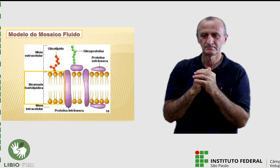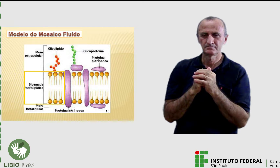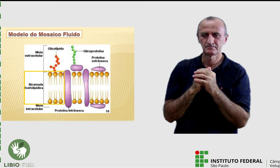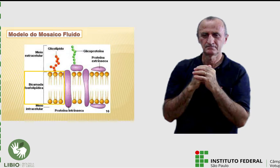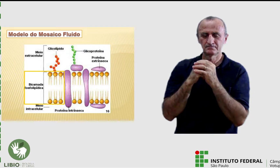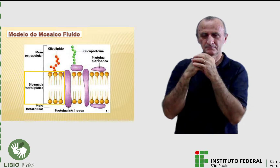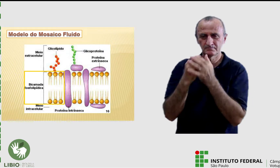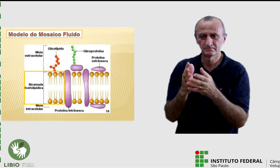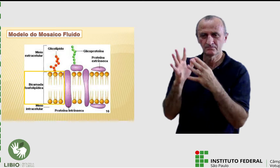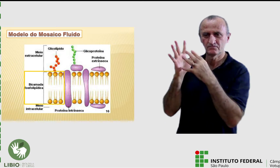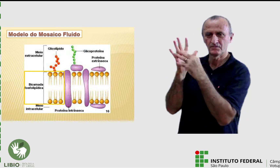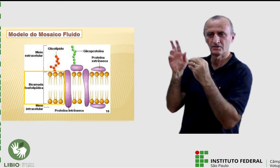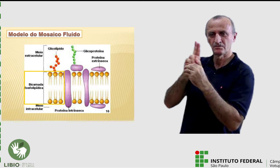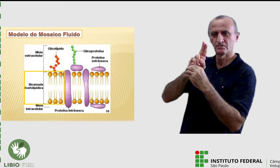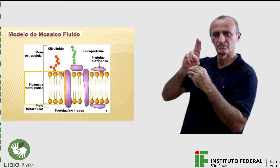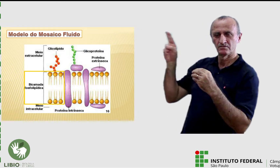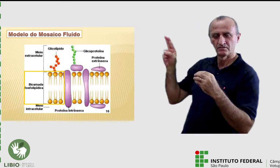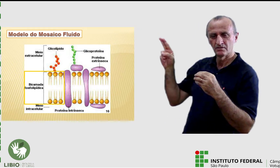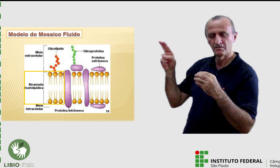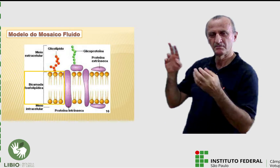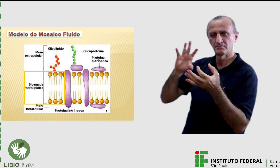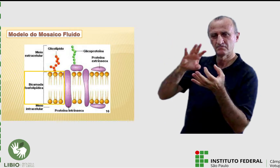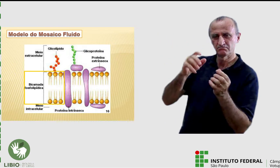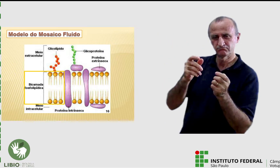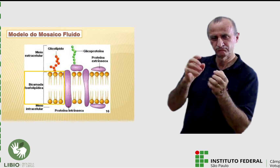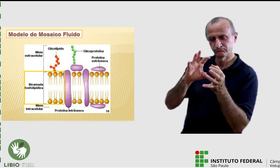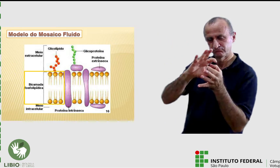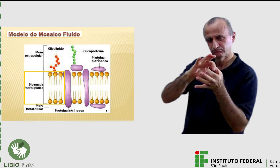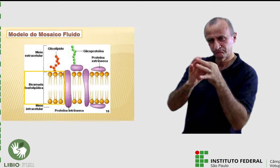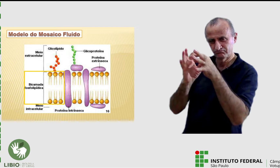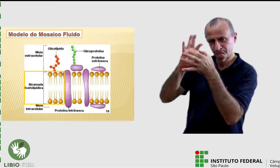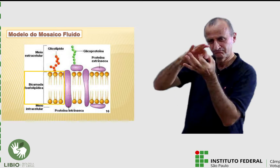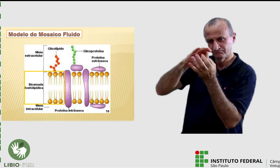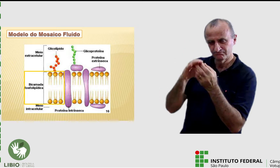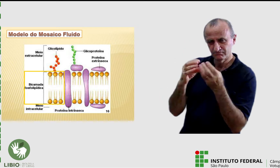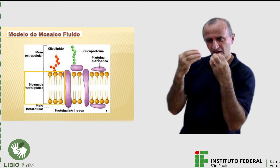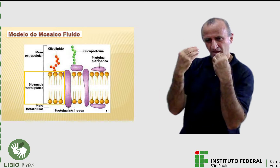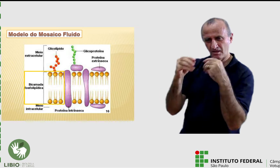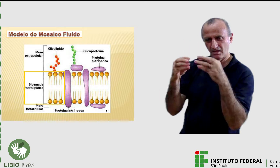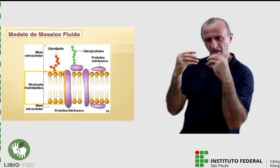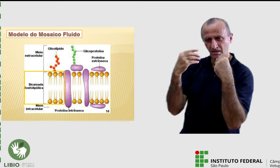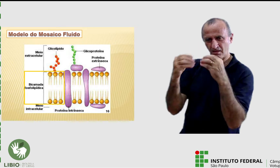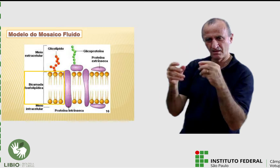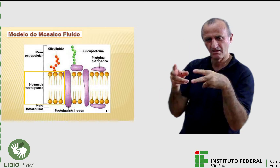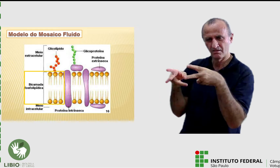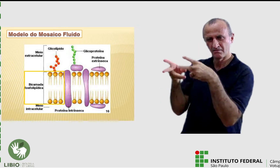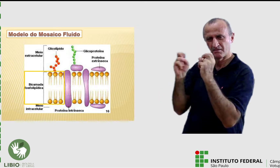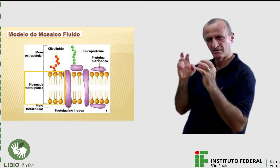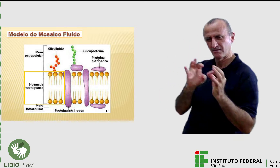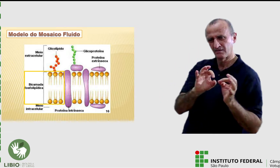Esse modelo é chamado de mosaico fluido. Veja ele na imagem. Observe no